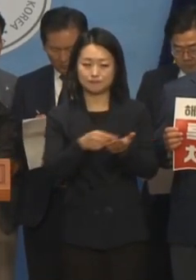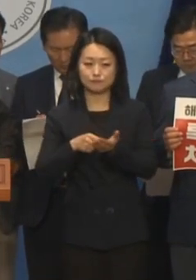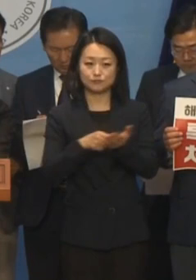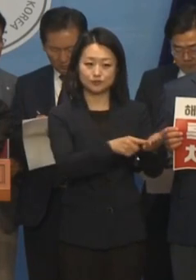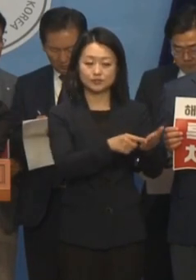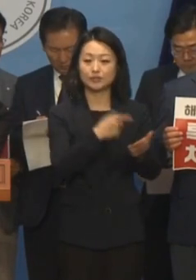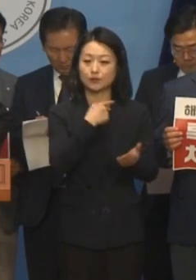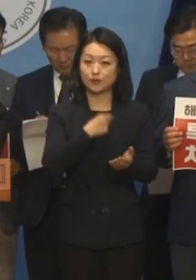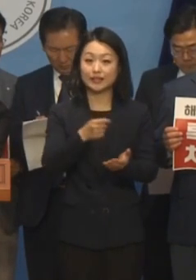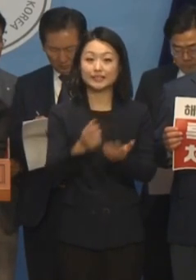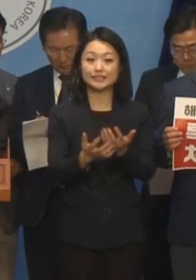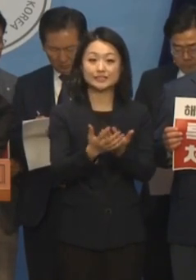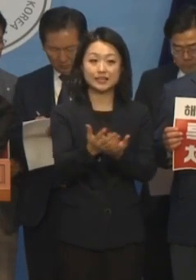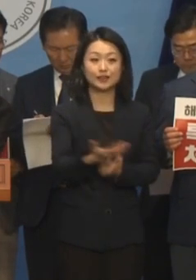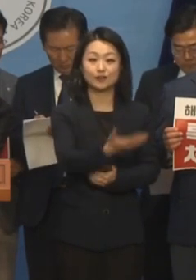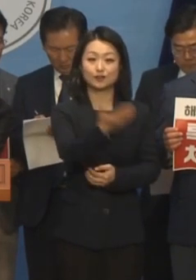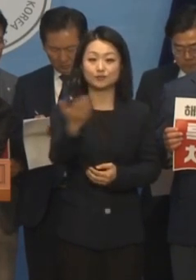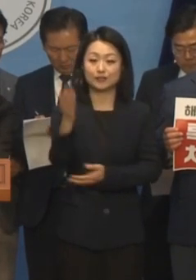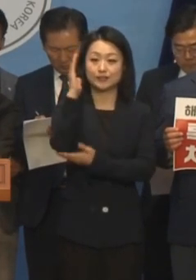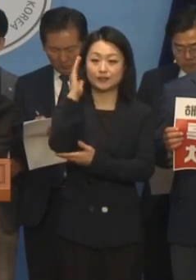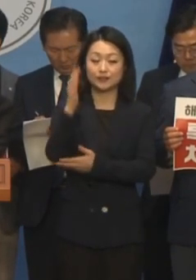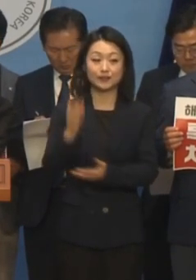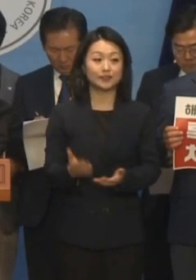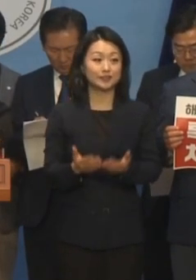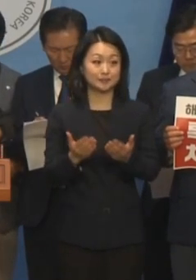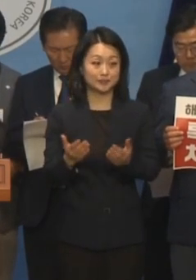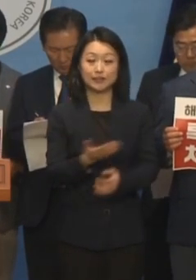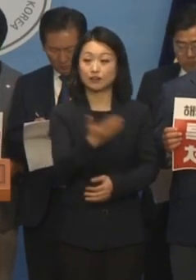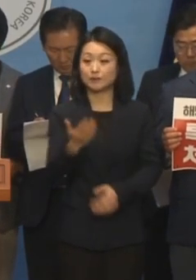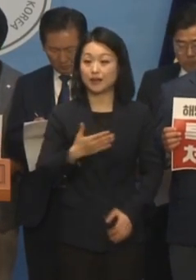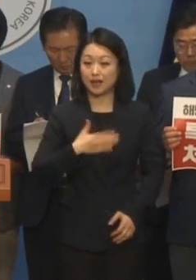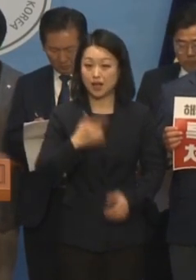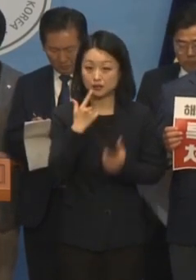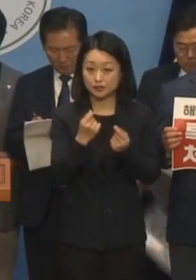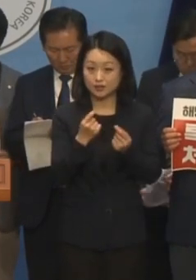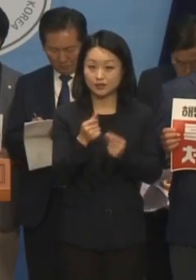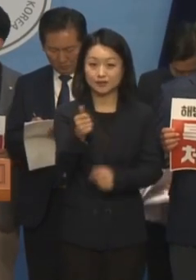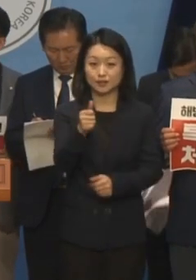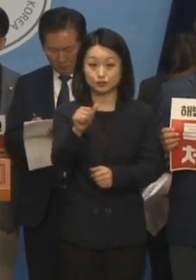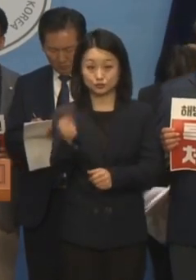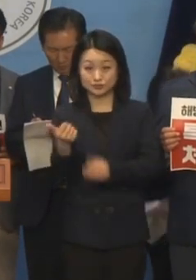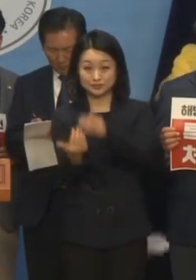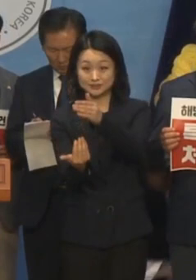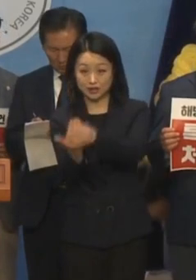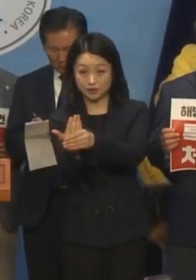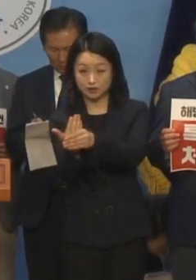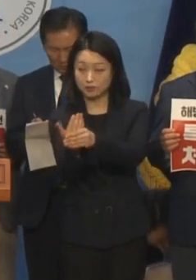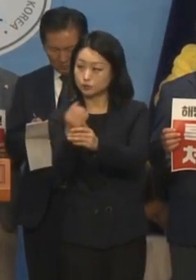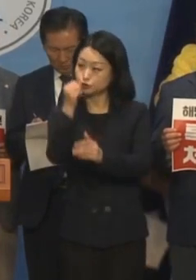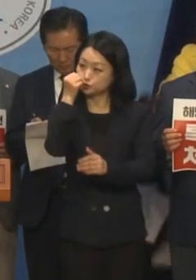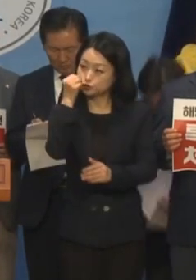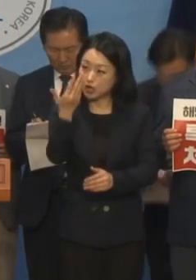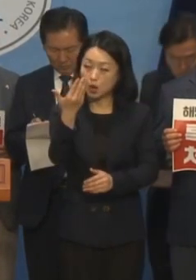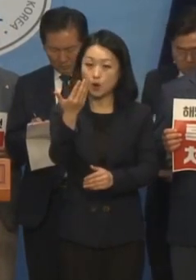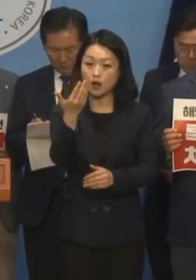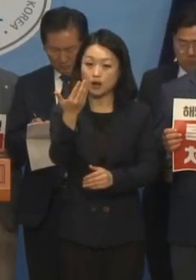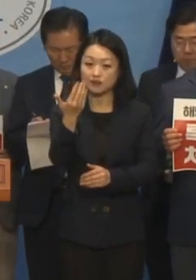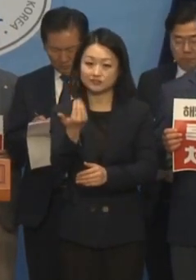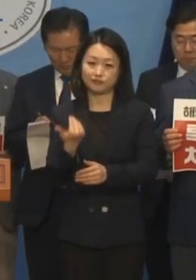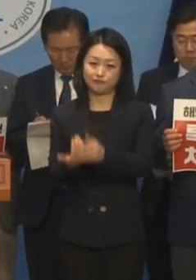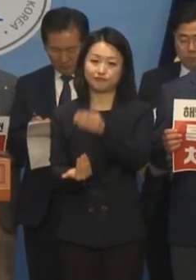진행하려고 합니다. 다 아시는 것처럼 최수근 상병 순직 사건 발생이 9개월이 다 되어